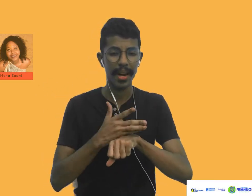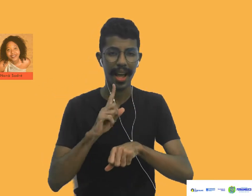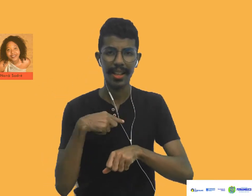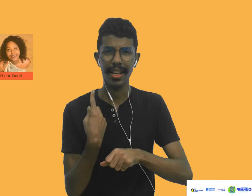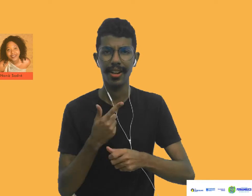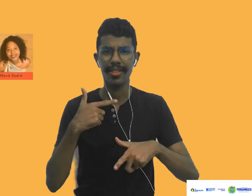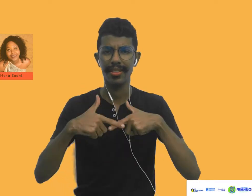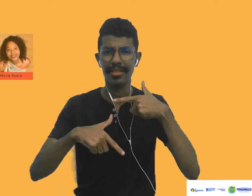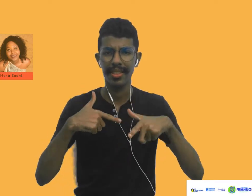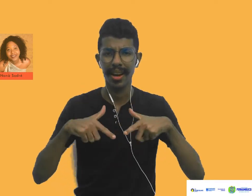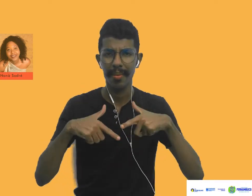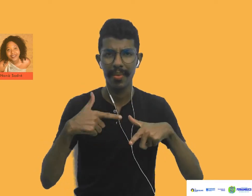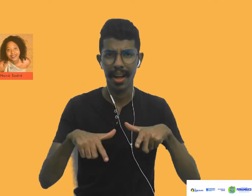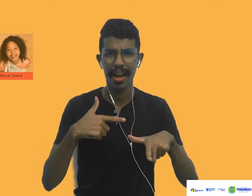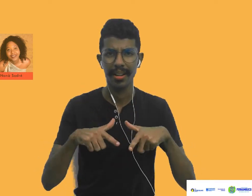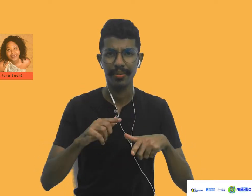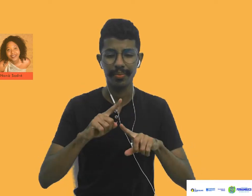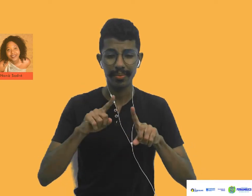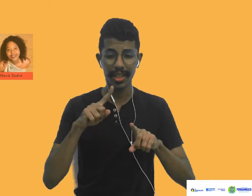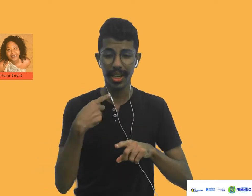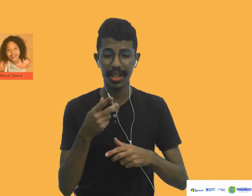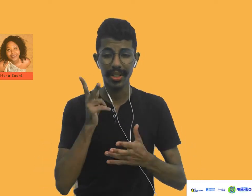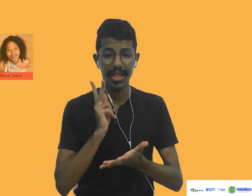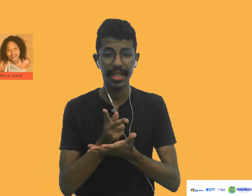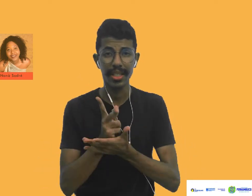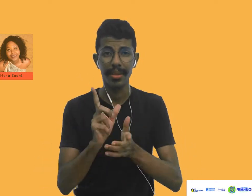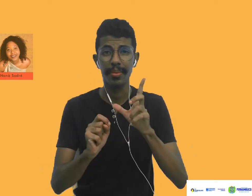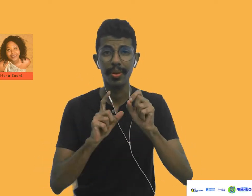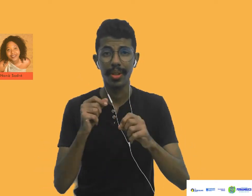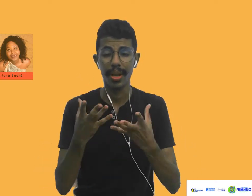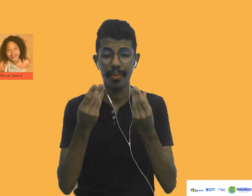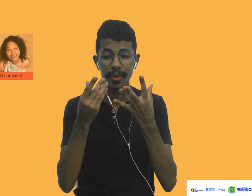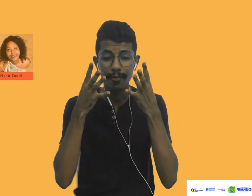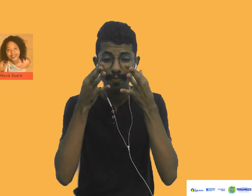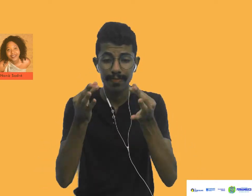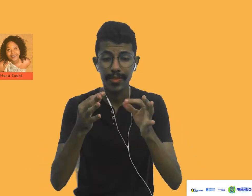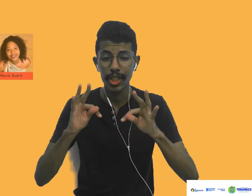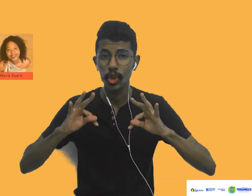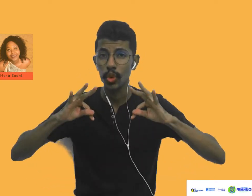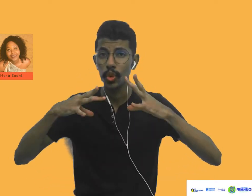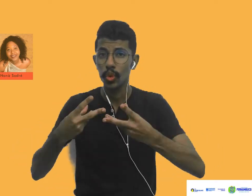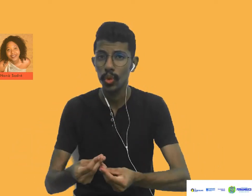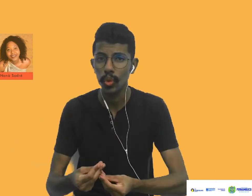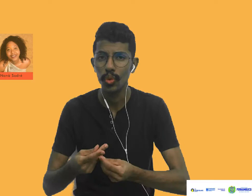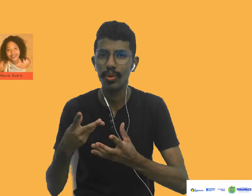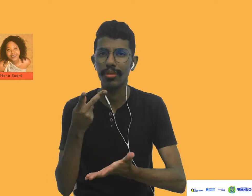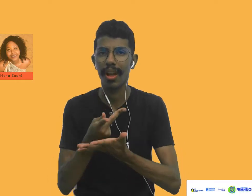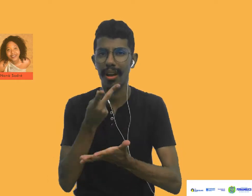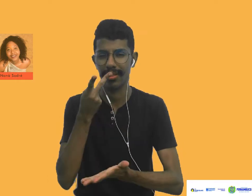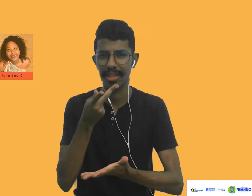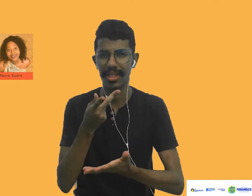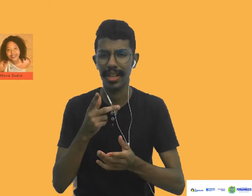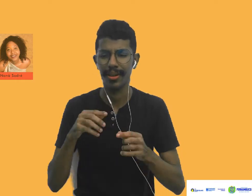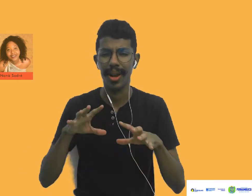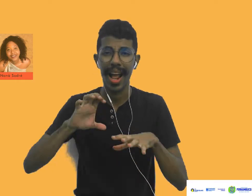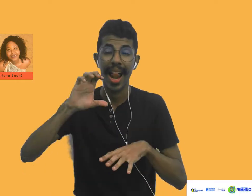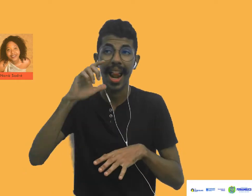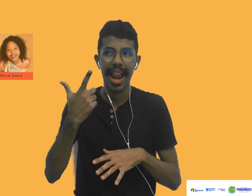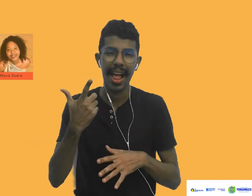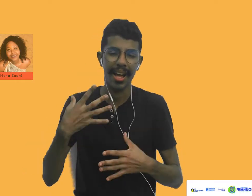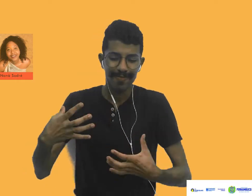ficamos, na verdade, muito atentos a tudo que estava acontecendo, né? Claro, nos abala